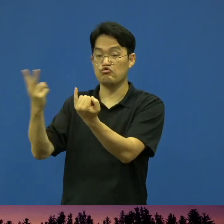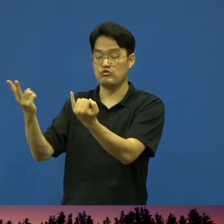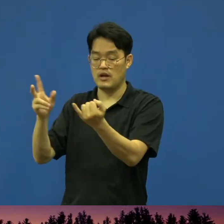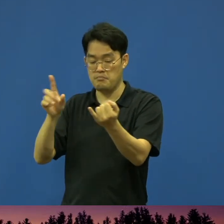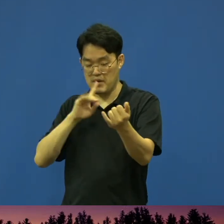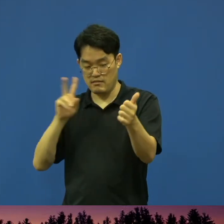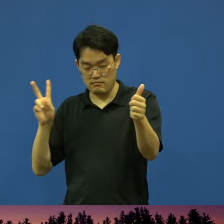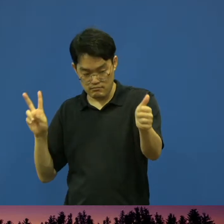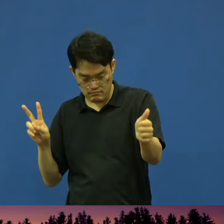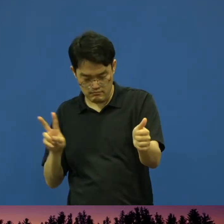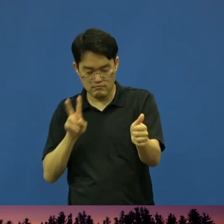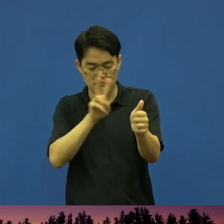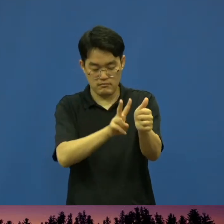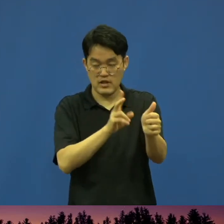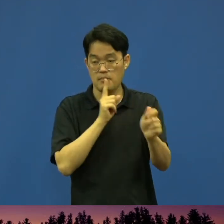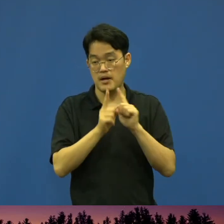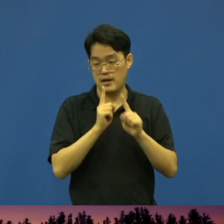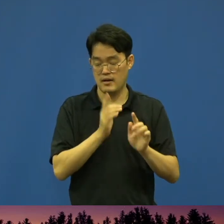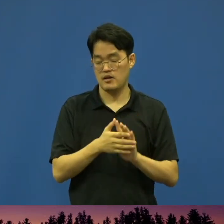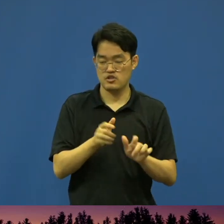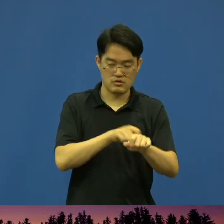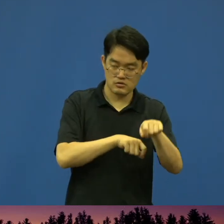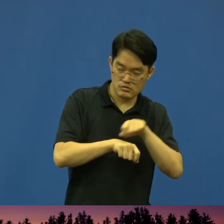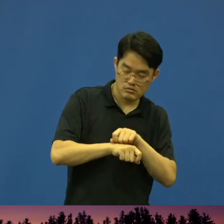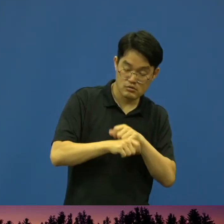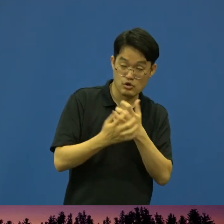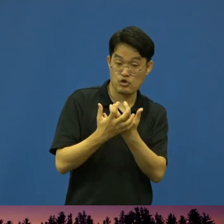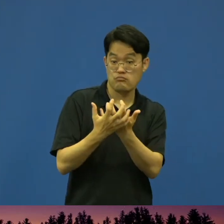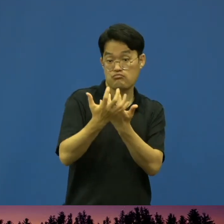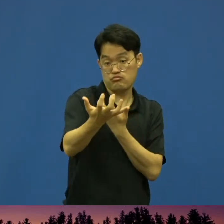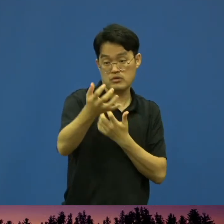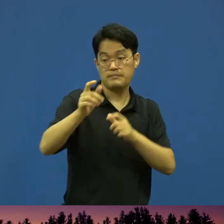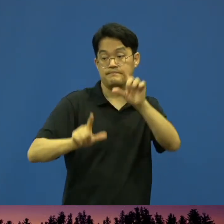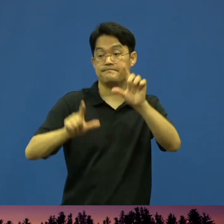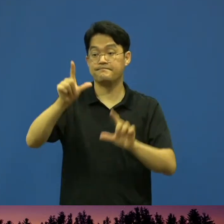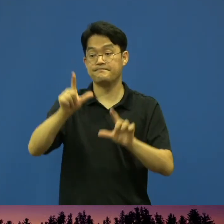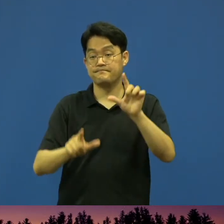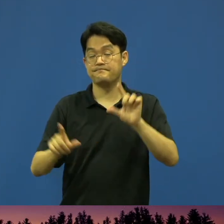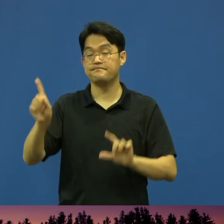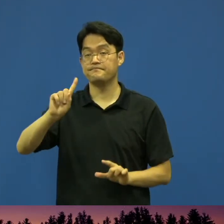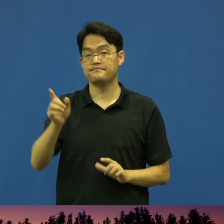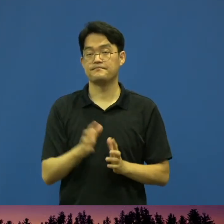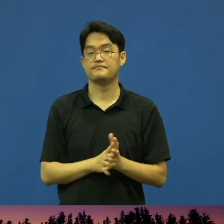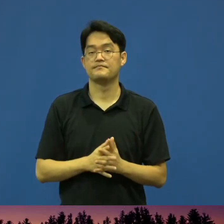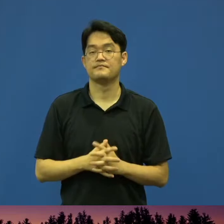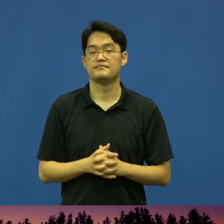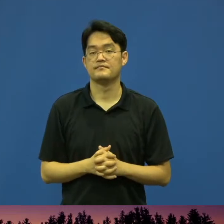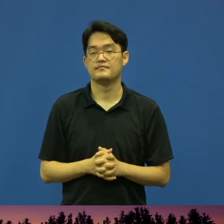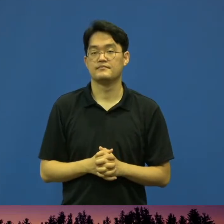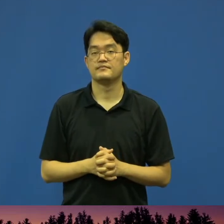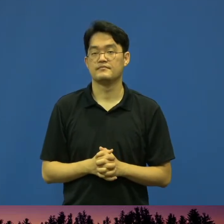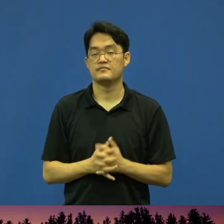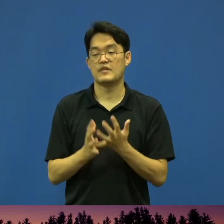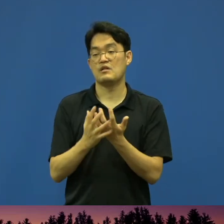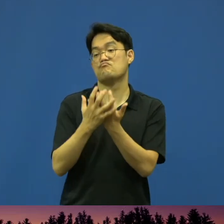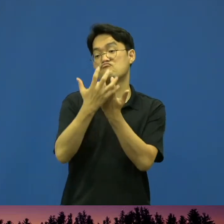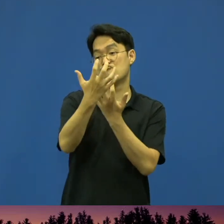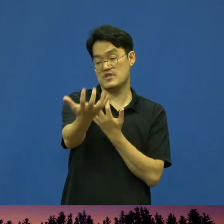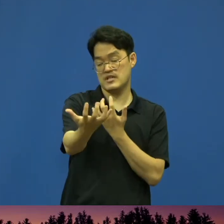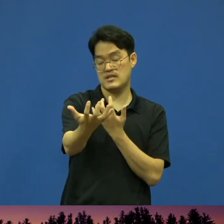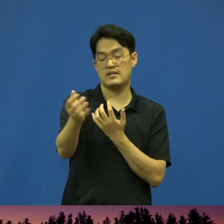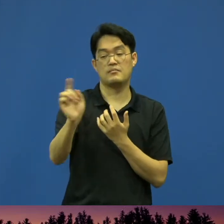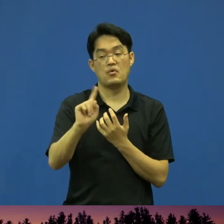본문입니다. 반면에 무리의 모습을 잠시 한번 볼까요? 더 정확하게 한번 제가 이야기해 보겠습니다. 무리라는